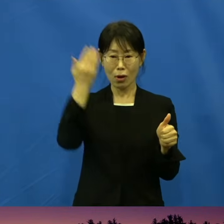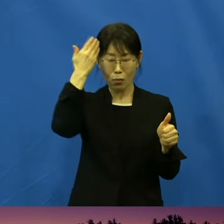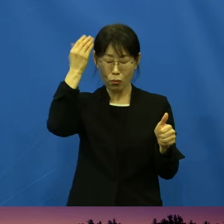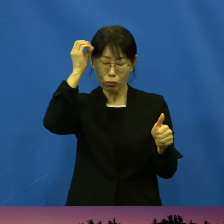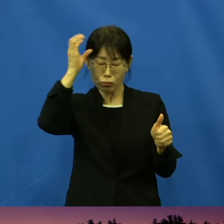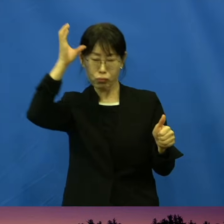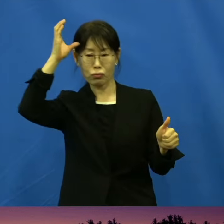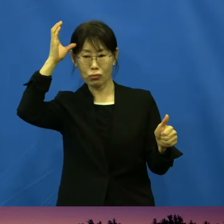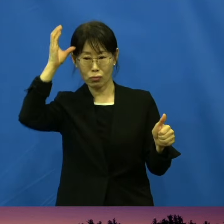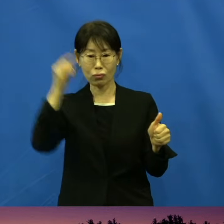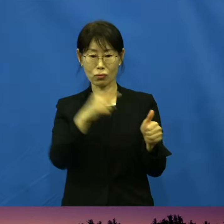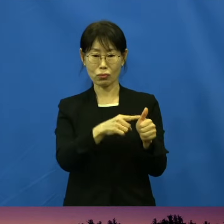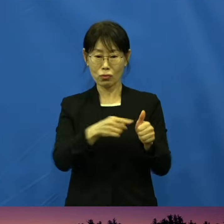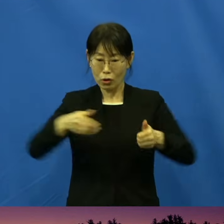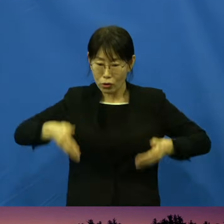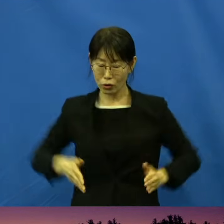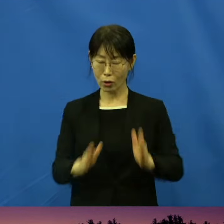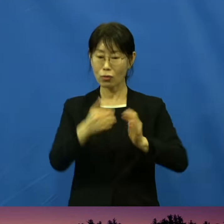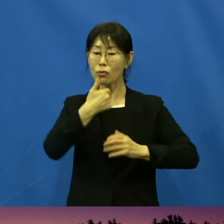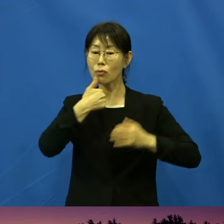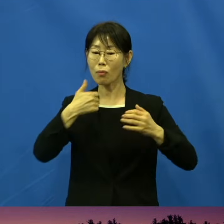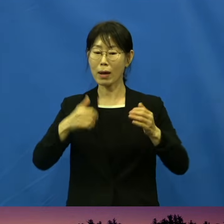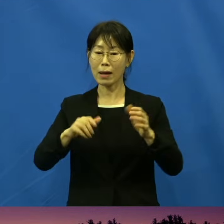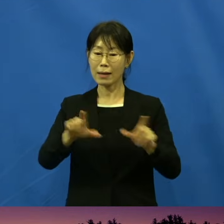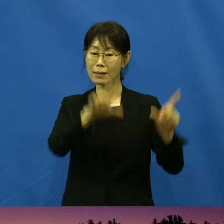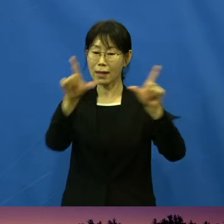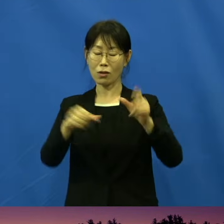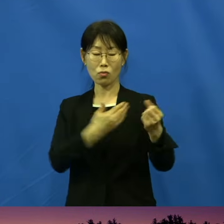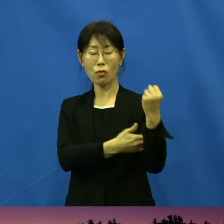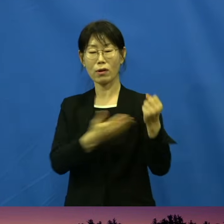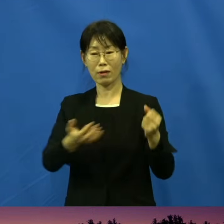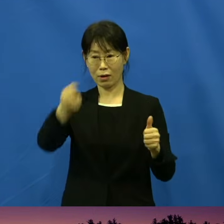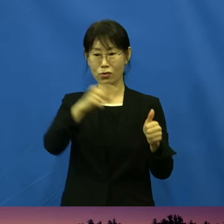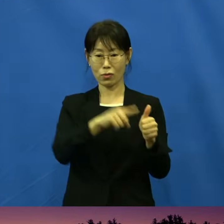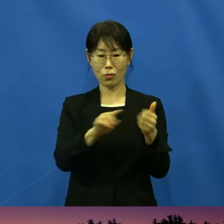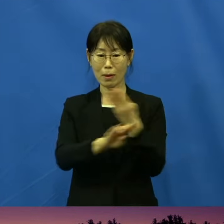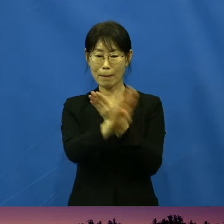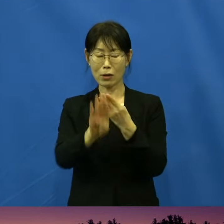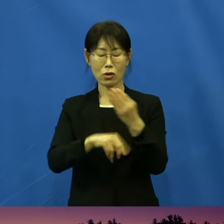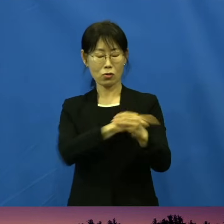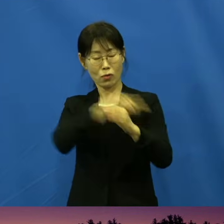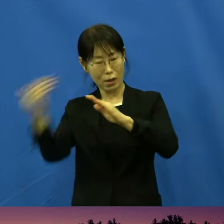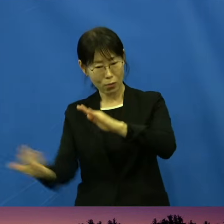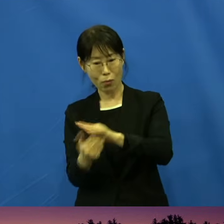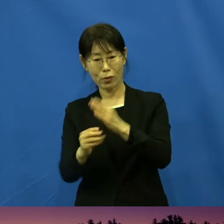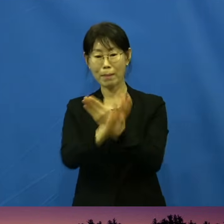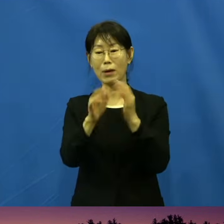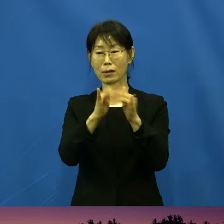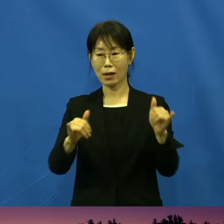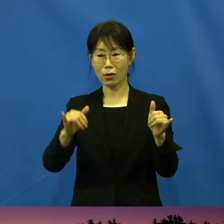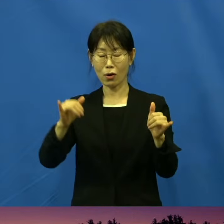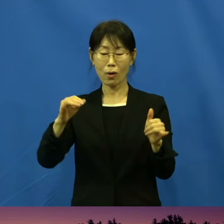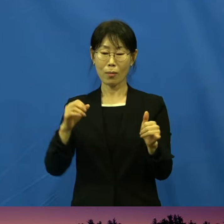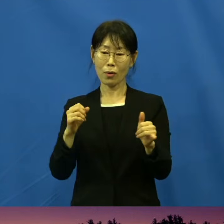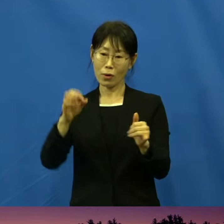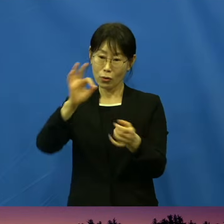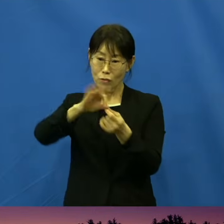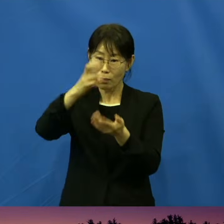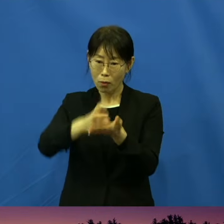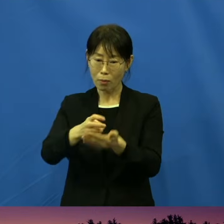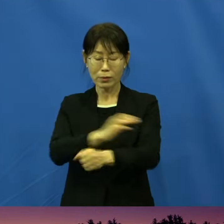다소 출신으로 로마의 시민권을 가졌고 있었고, 바리새인 중에 바리새인이었고, 율법의 의로는 흠이 없던